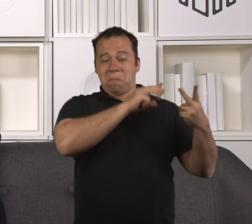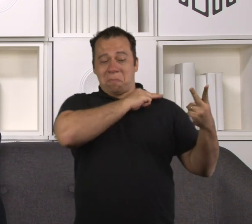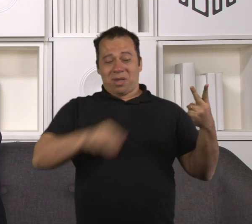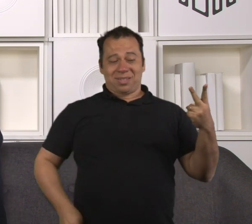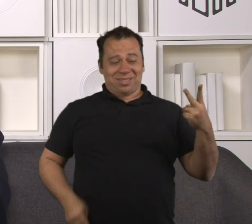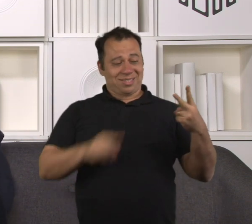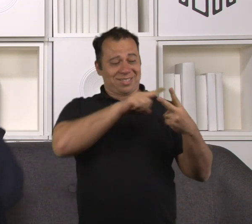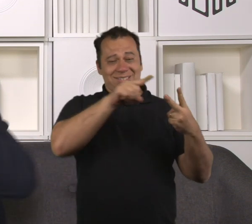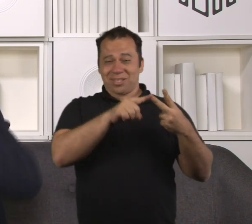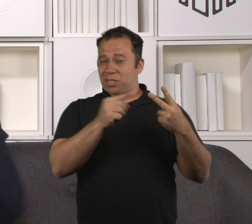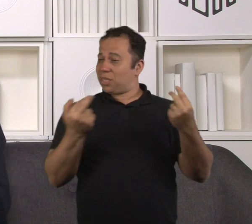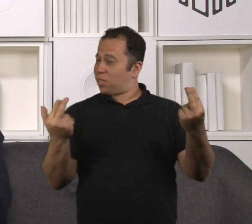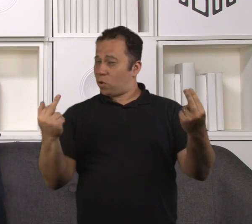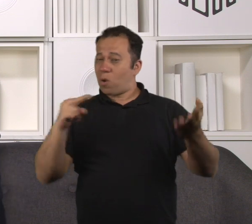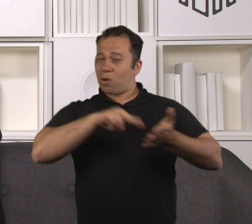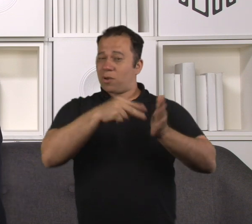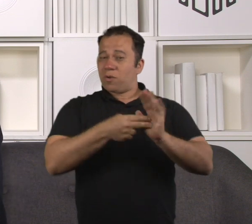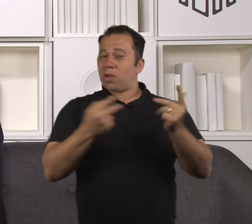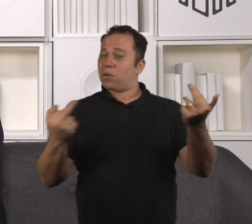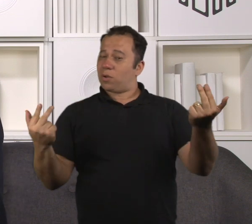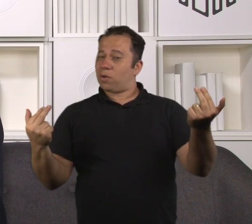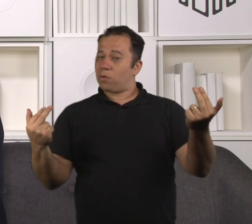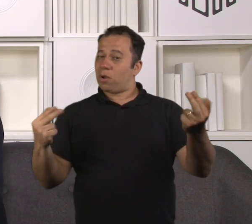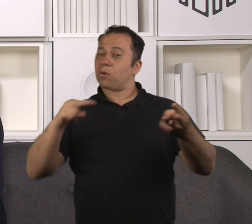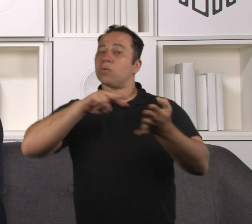Messias e Cristo não é nome, é título.